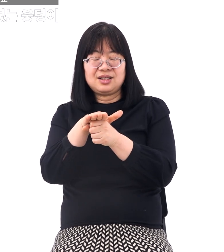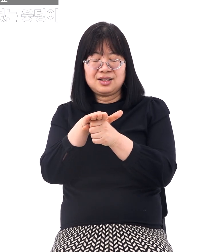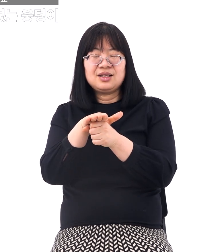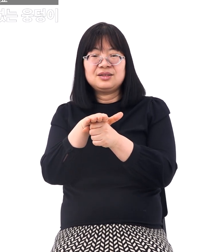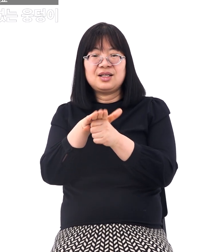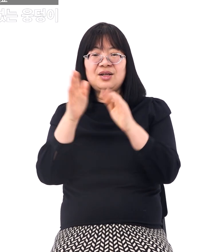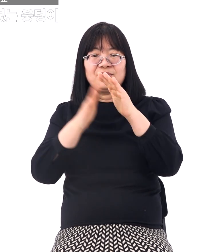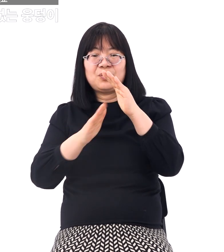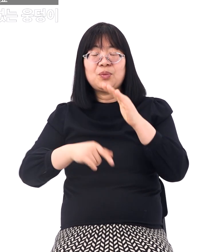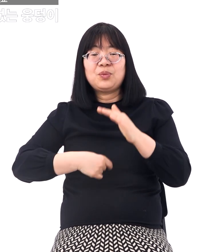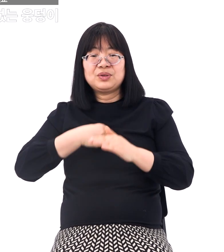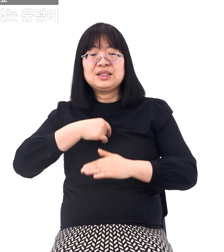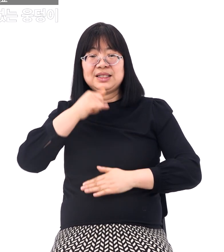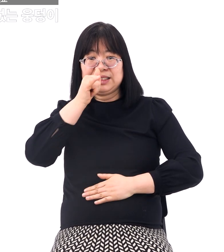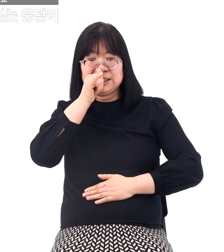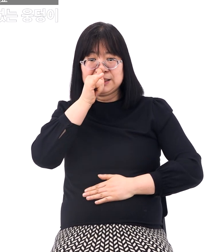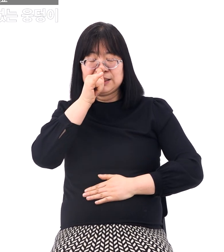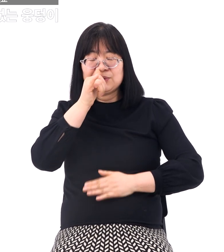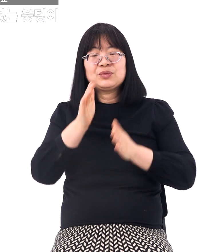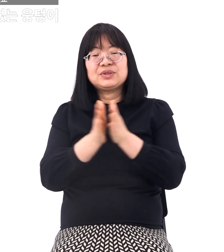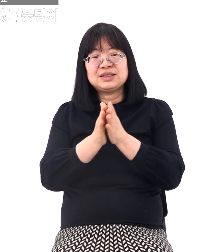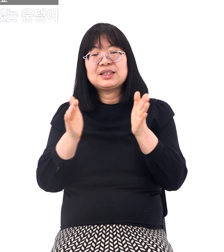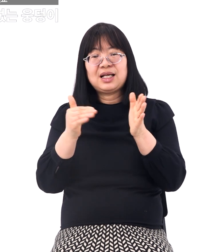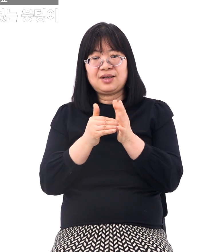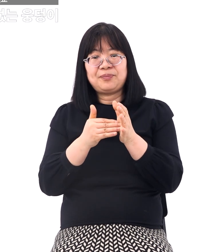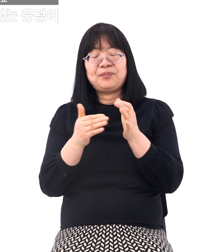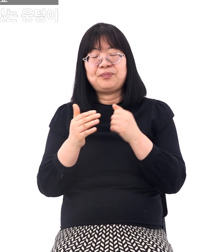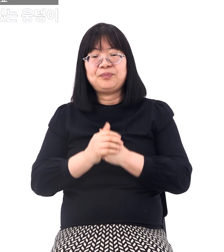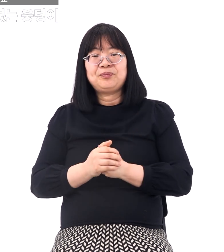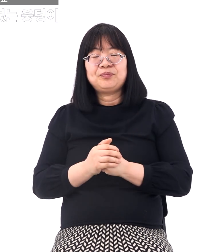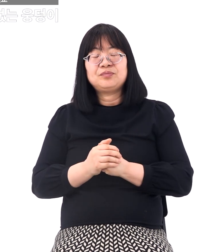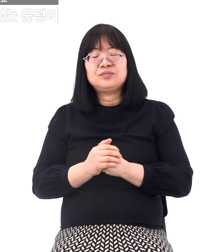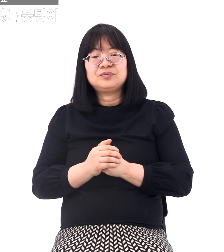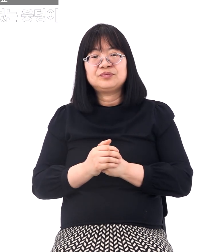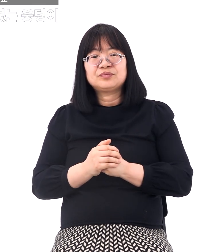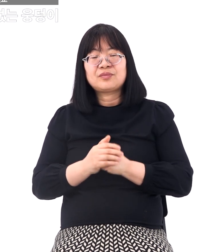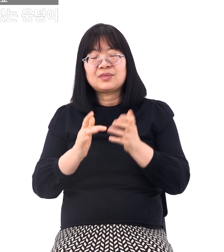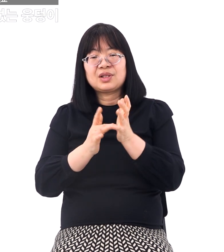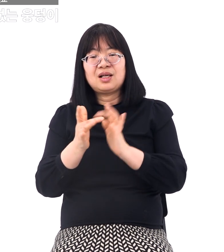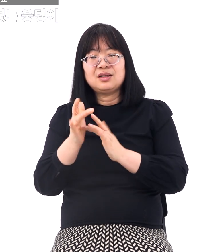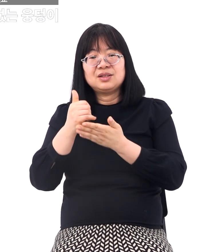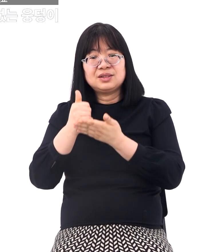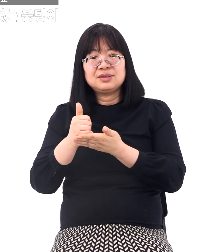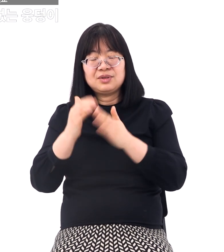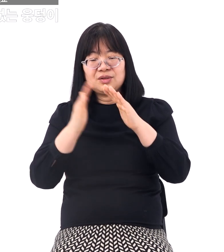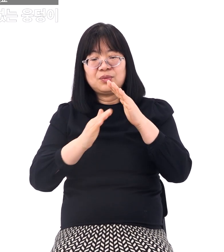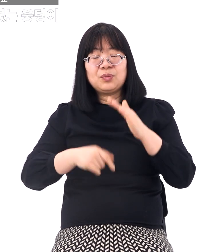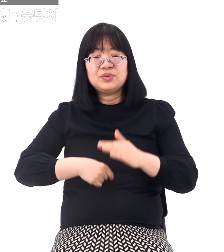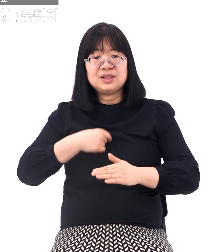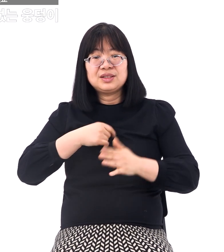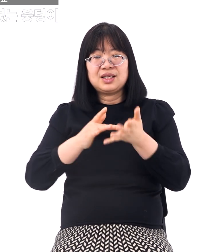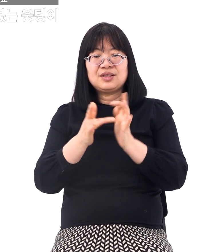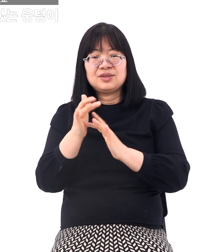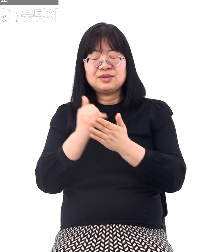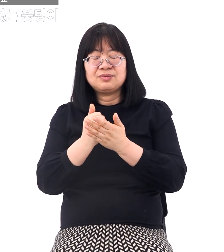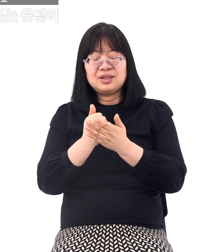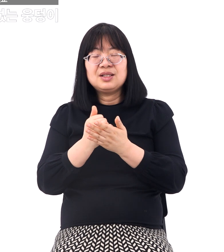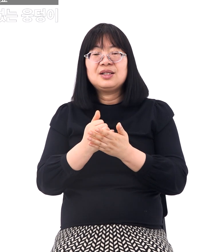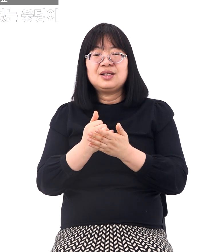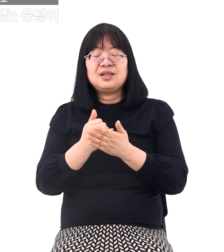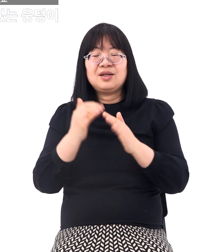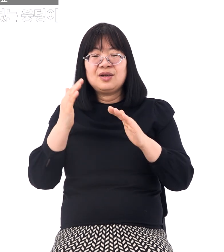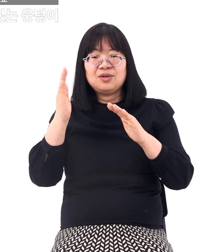정의가 있고 그분의 공의가 시작되는 겁니다. 그래서 예수님의 정의와 예수님의